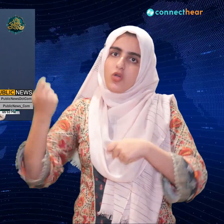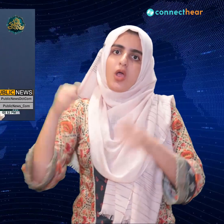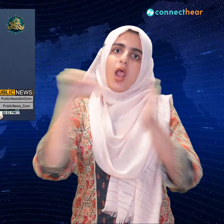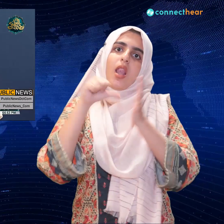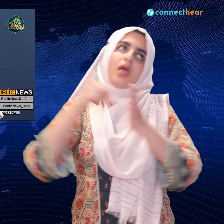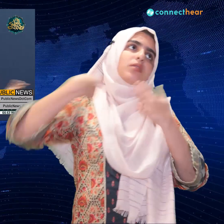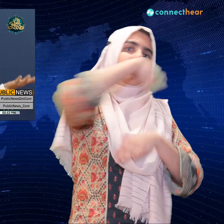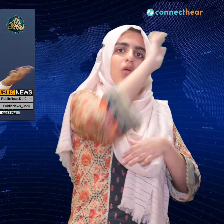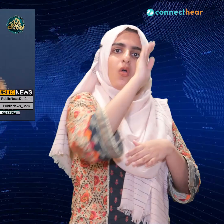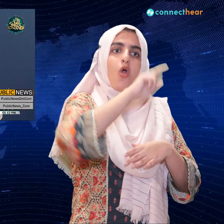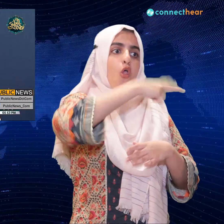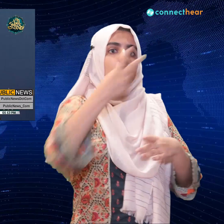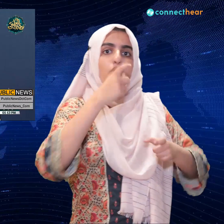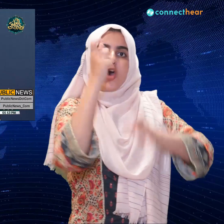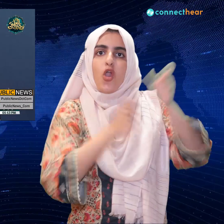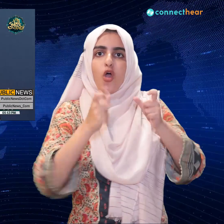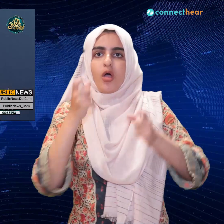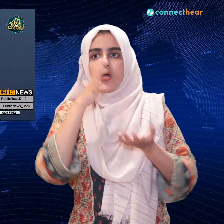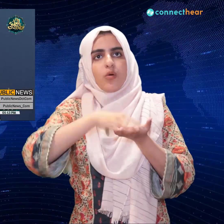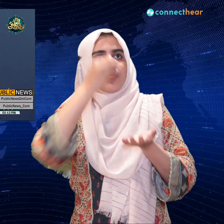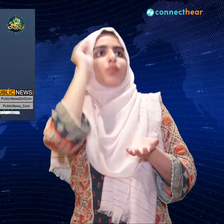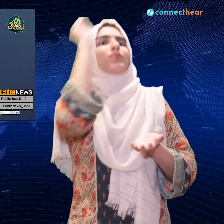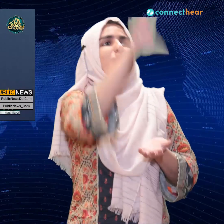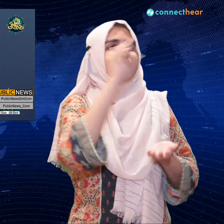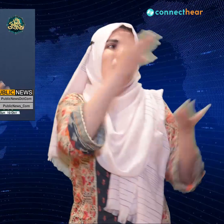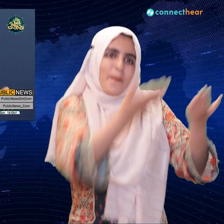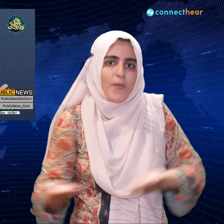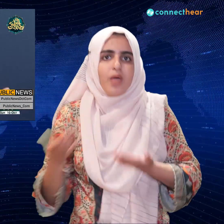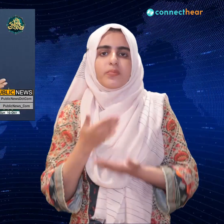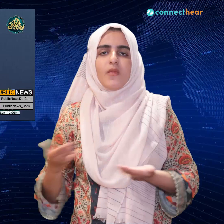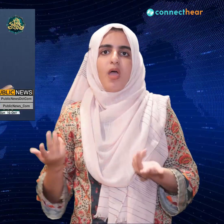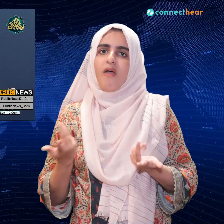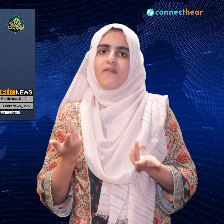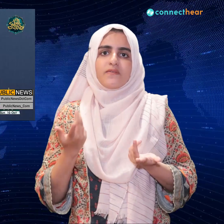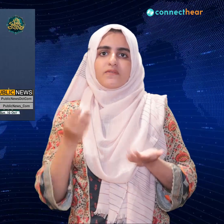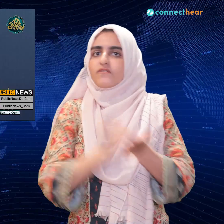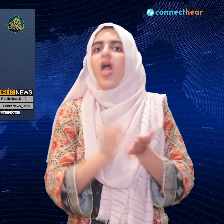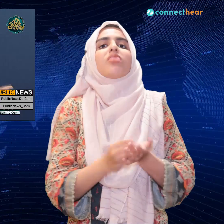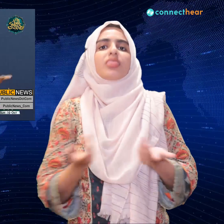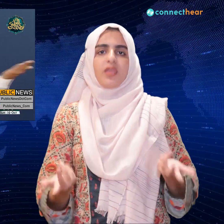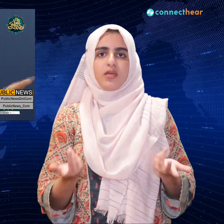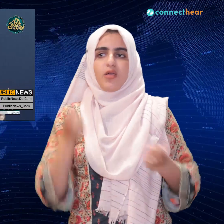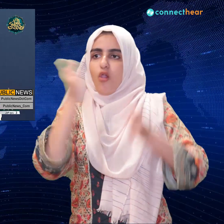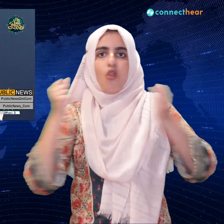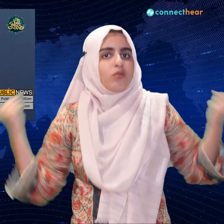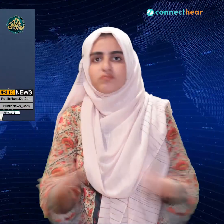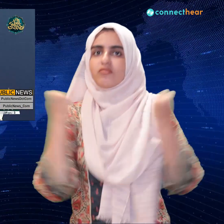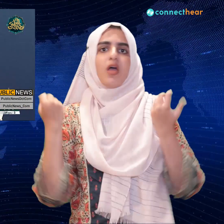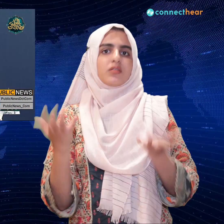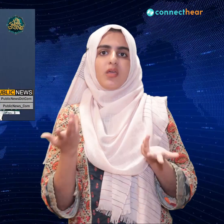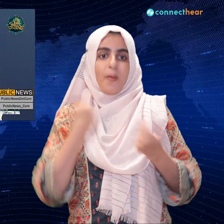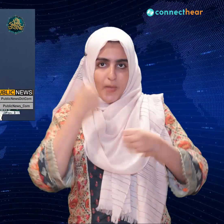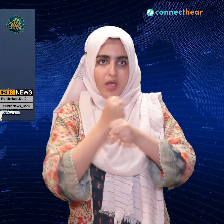پھول پھینک رہے ہیں، تو پھر چوری میں کیا بری چیز ہے؟ جب اب معاشرہ ہی نہیں اس سے لڑے گا تو گورنمنٹ کتنے کرپٹ لوگ